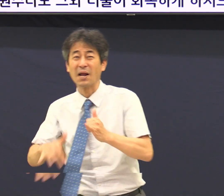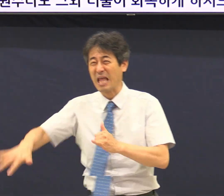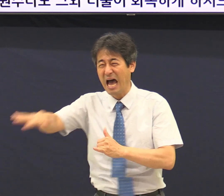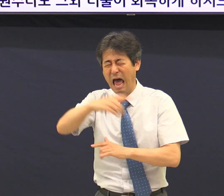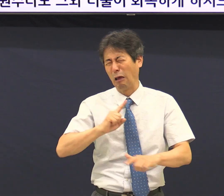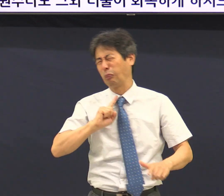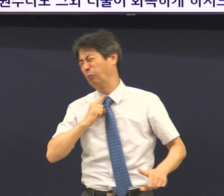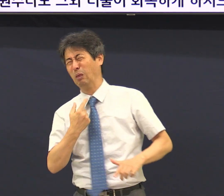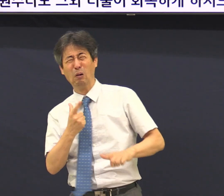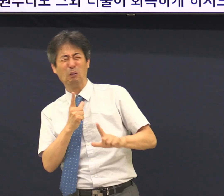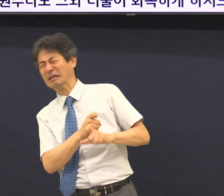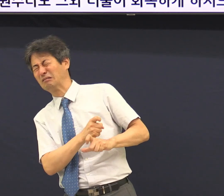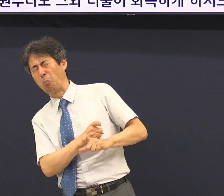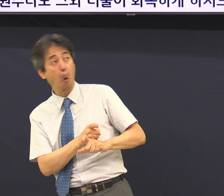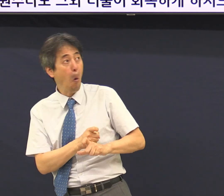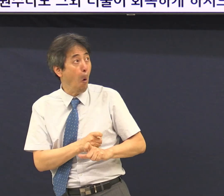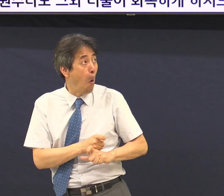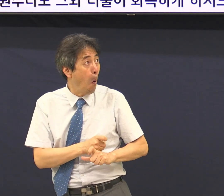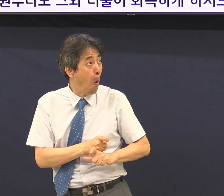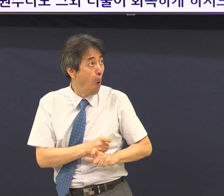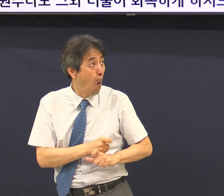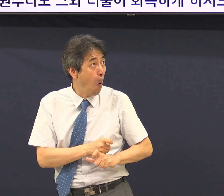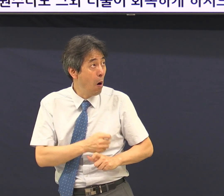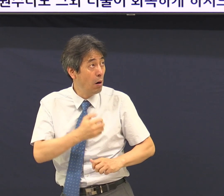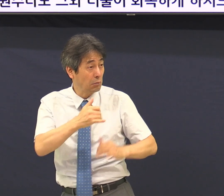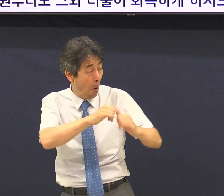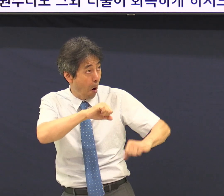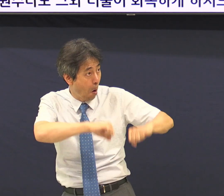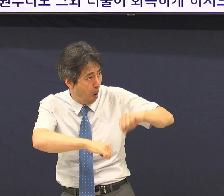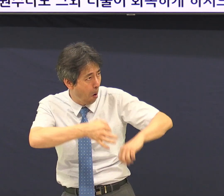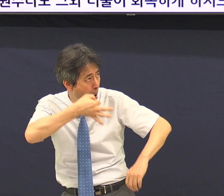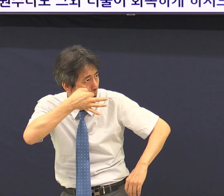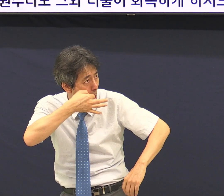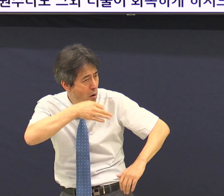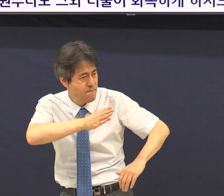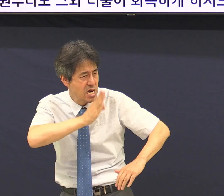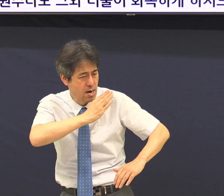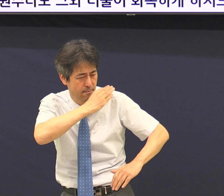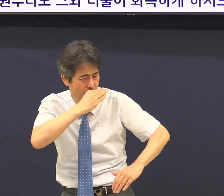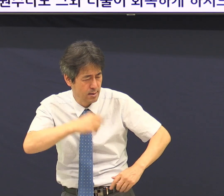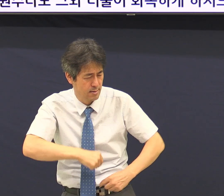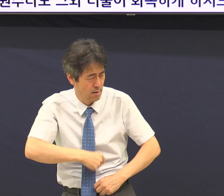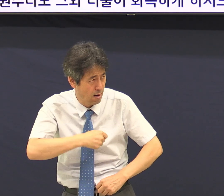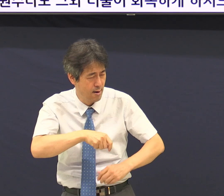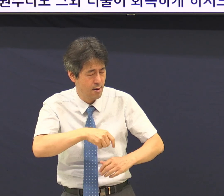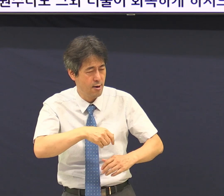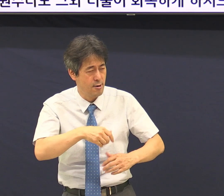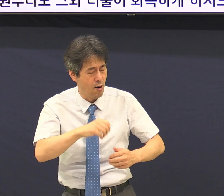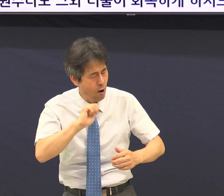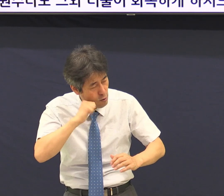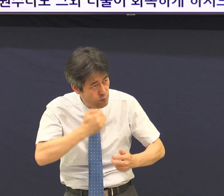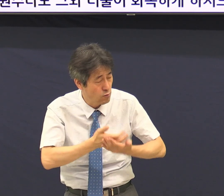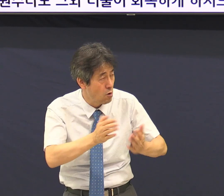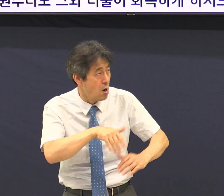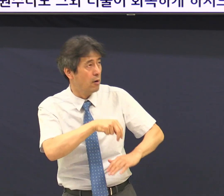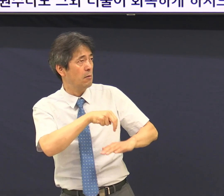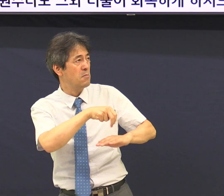여호와를 기뻐 드리고 여호와께 기쁨을 드리고 살아갈 때 이전에 사람들과 원수지며 사람들이